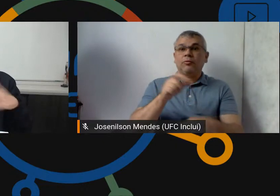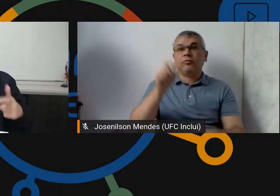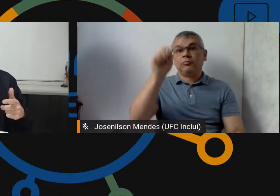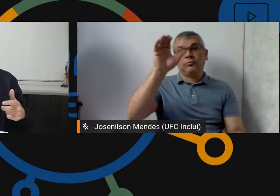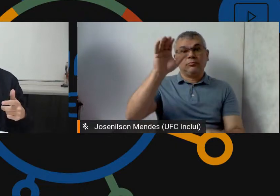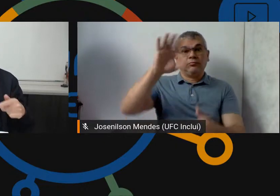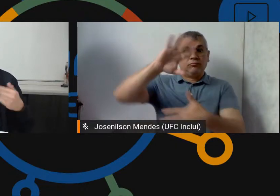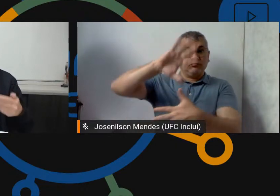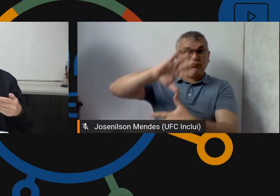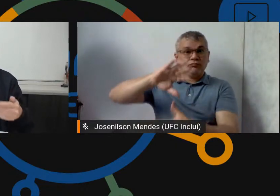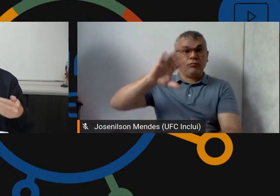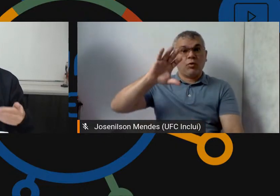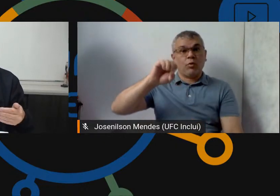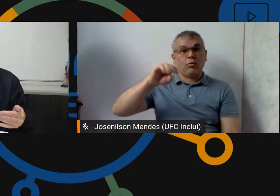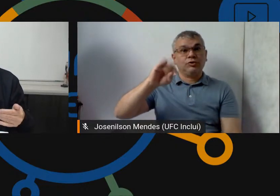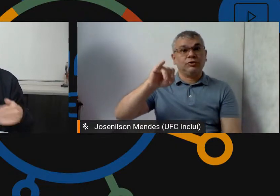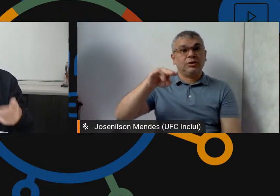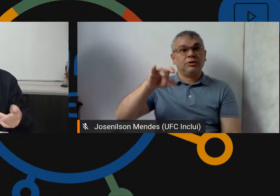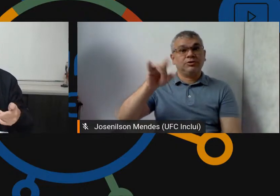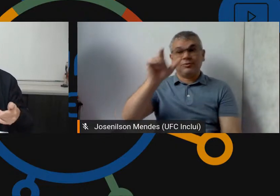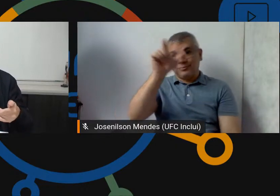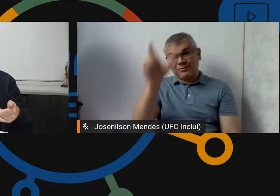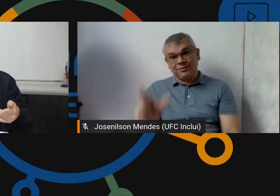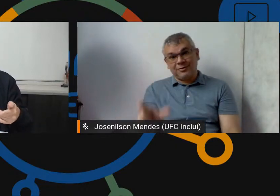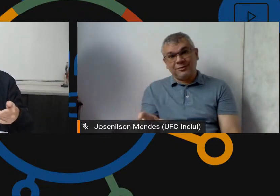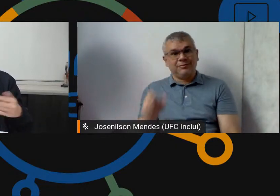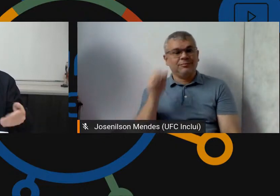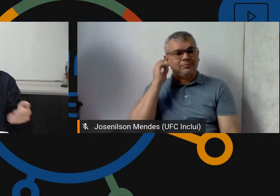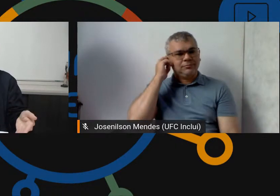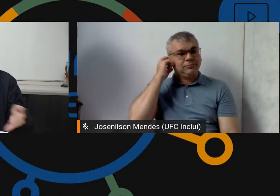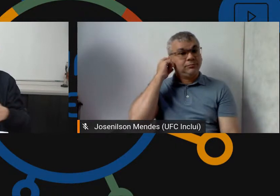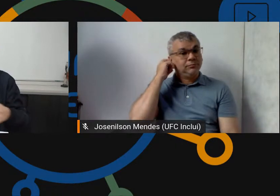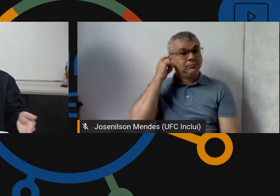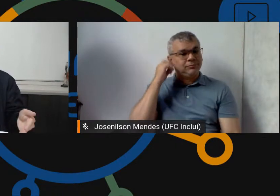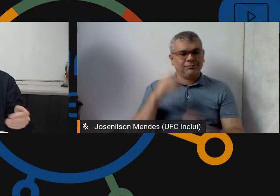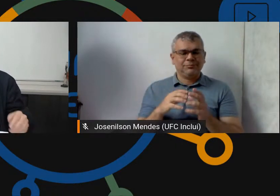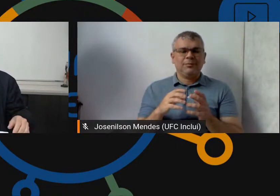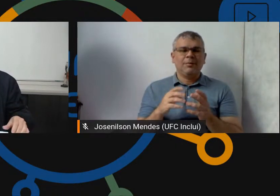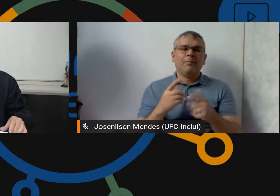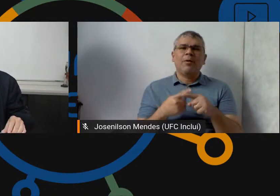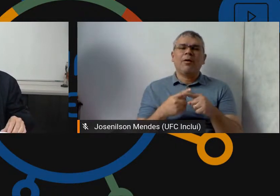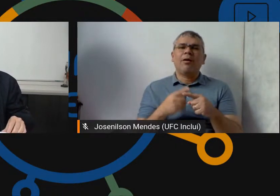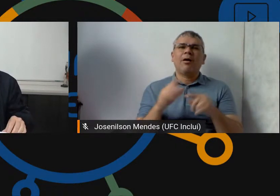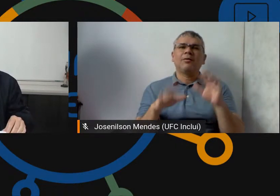a forma como a ciência age na sociedade não é como muitos pensam.